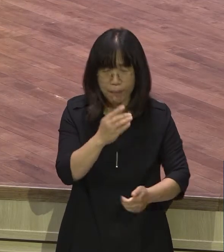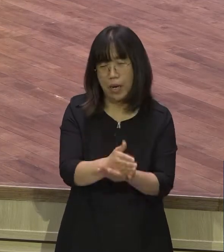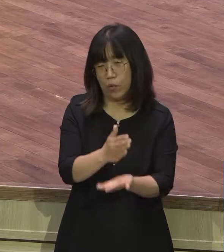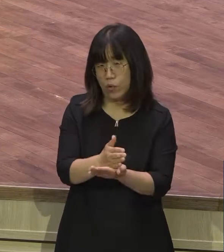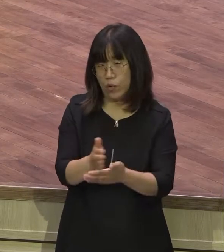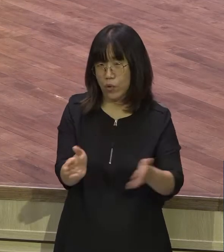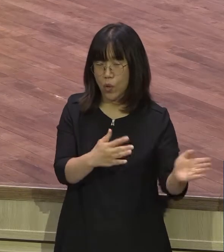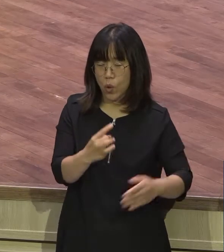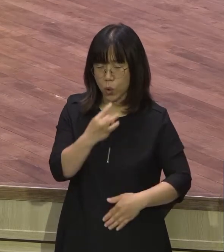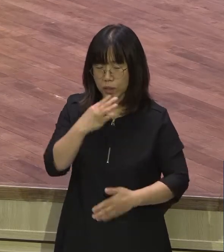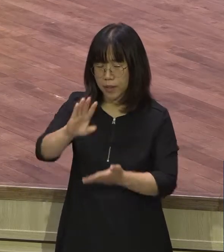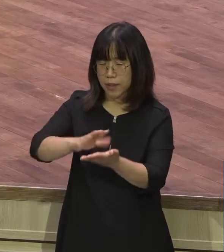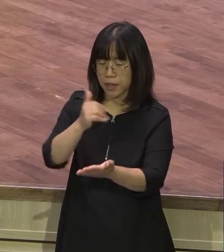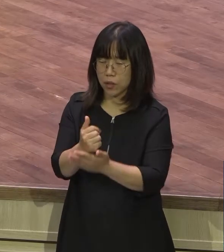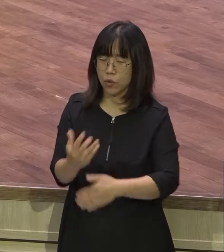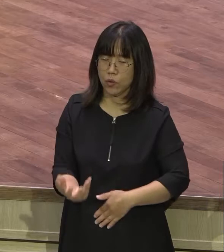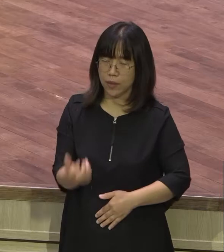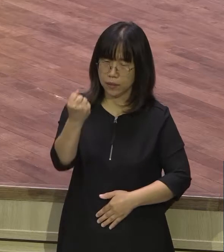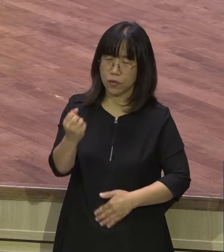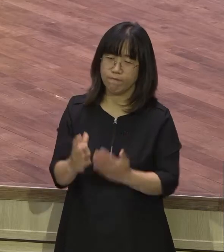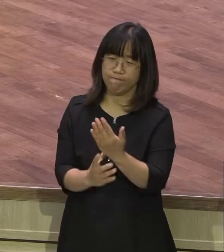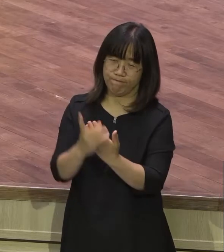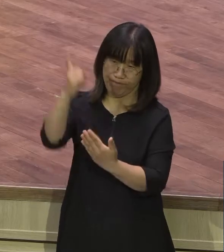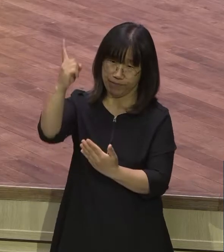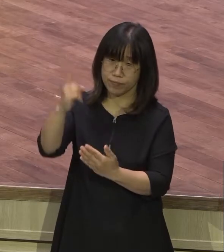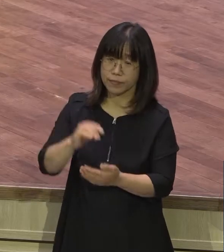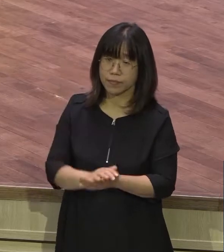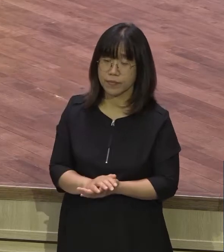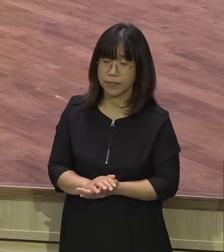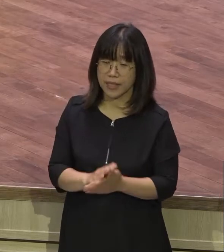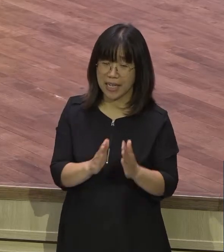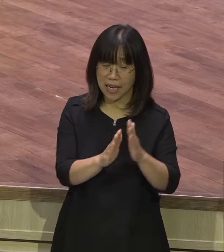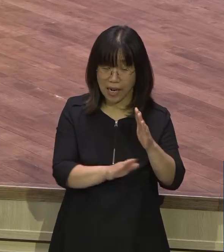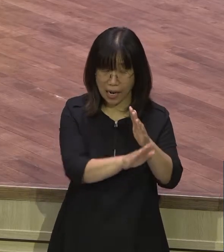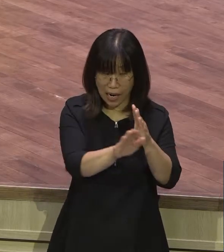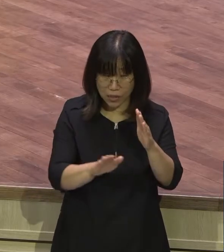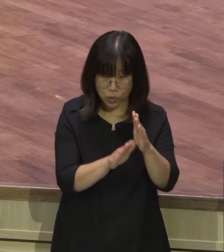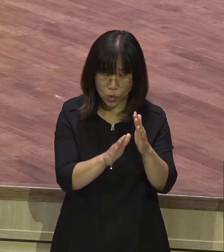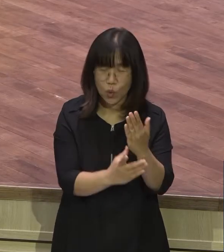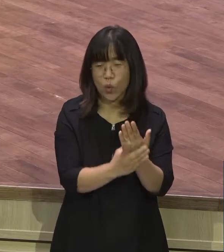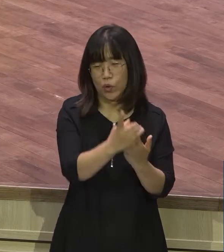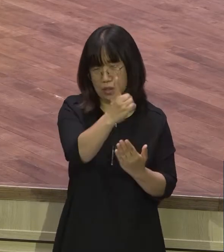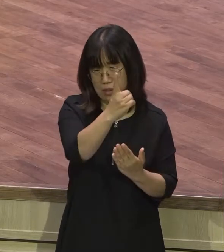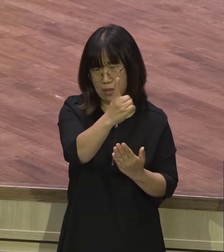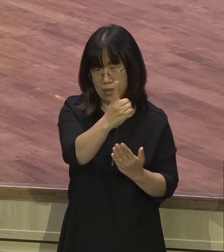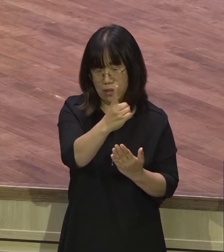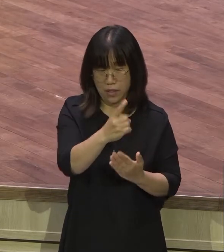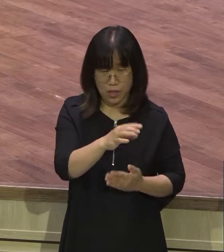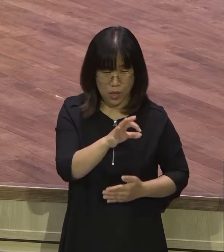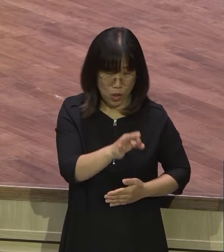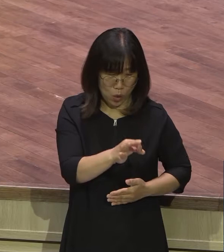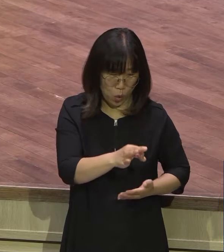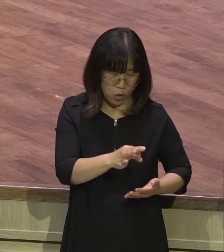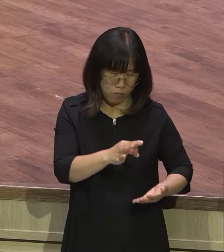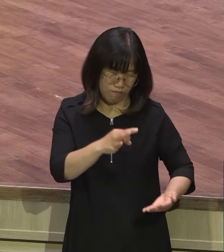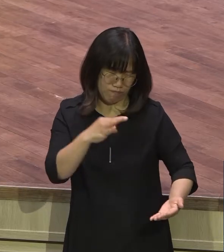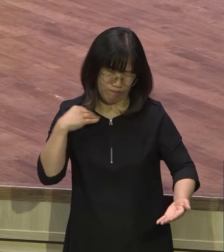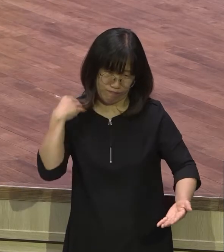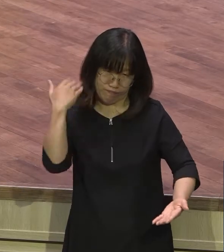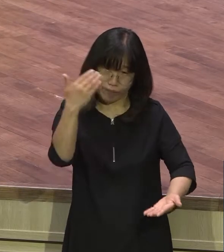그리스도로 하나 되는 이 원리스의 장 원리스 가정도 원리스가 돼야 돼요 가정에 돈이 아무리 많으면 뭐합니까